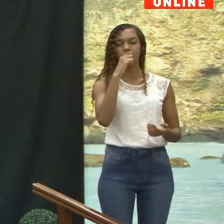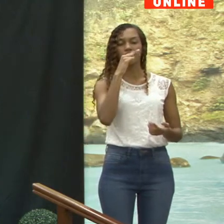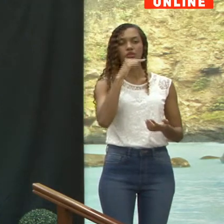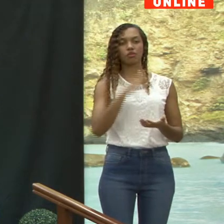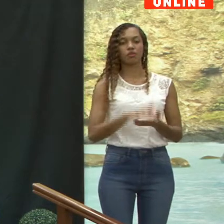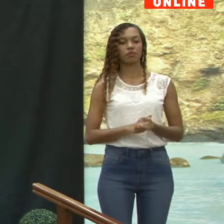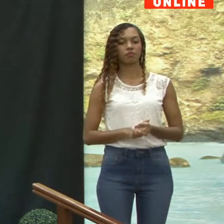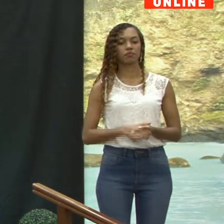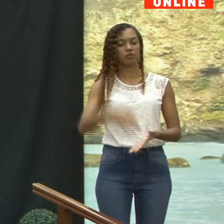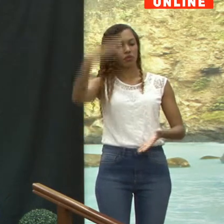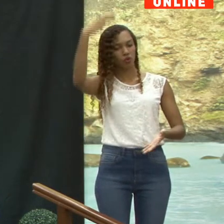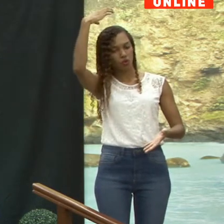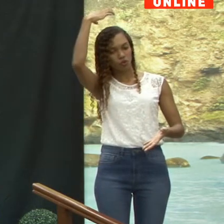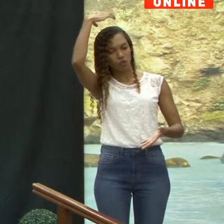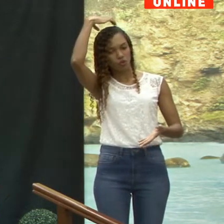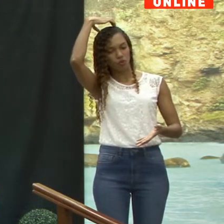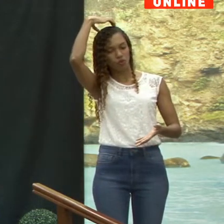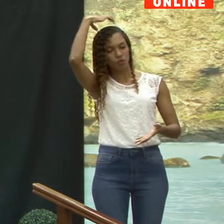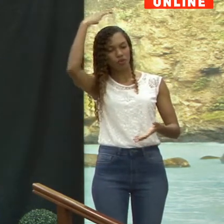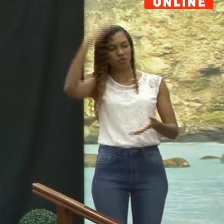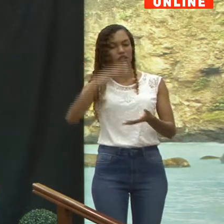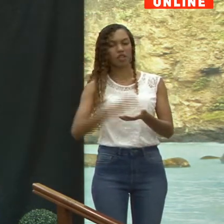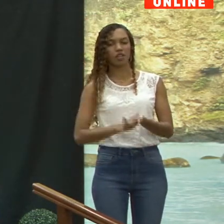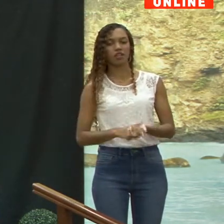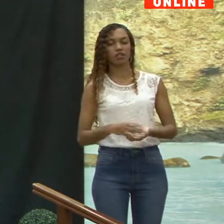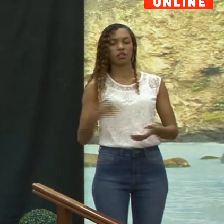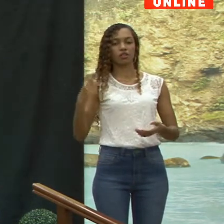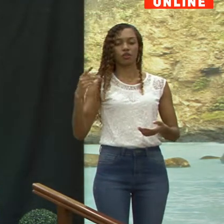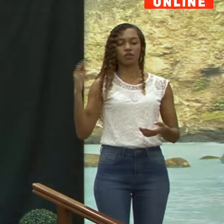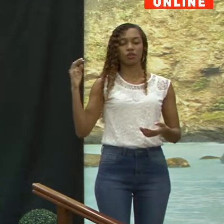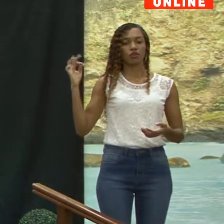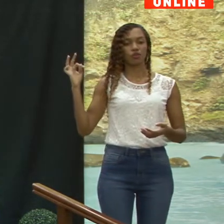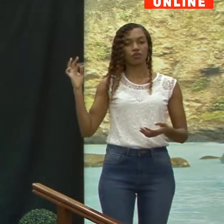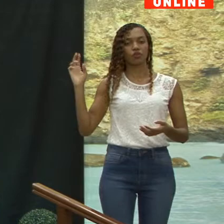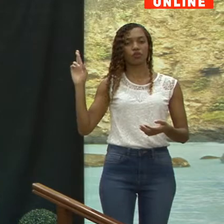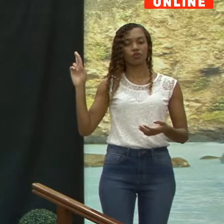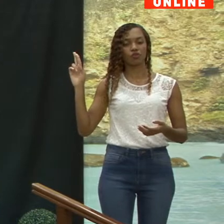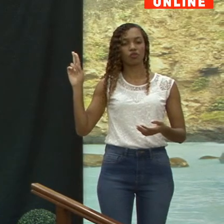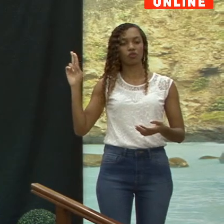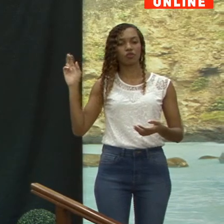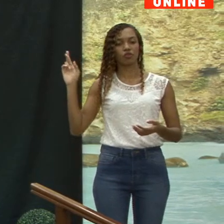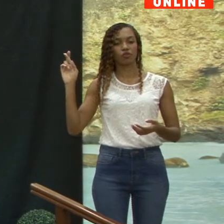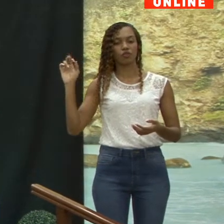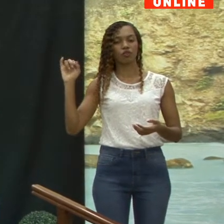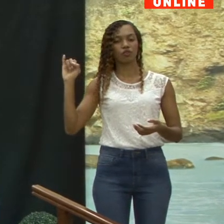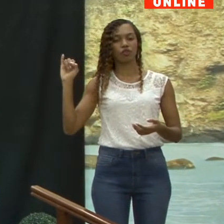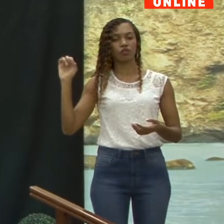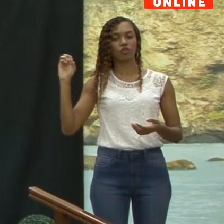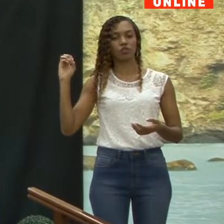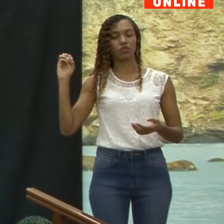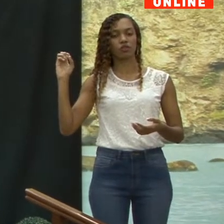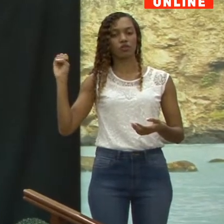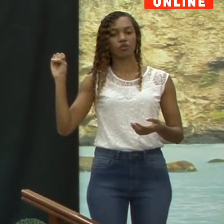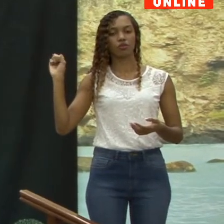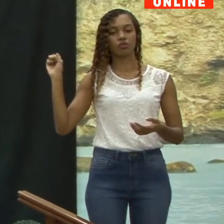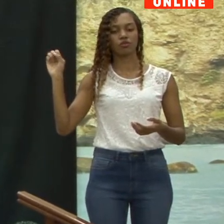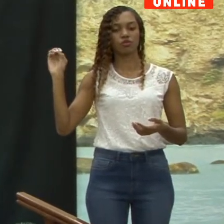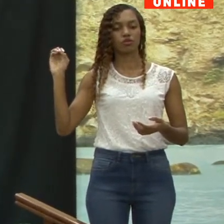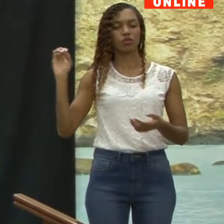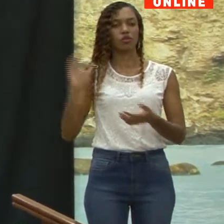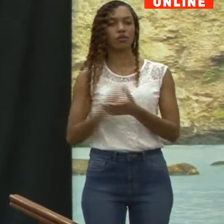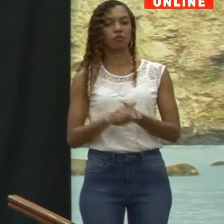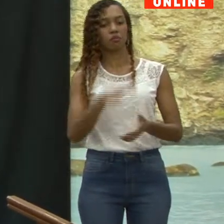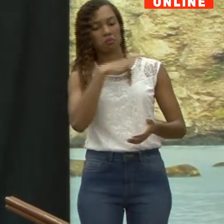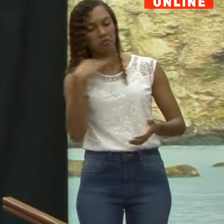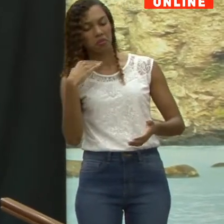O rei estava furioso, queria matar Elias. E Deus manda